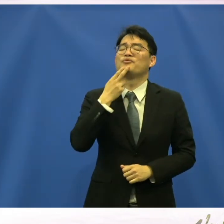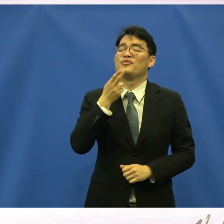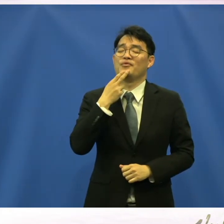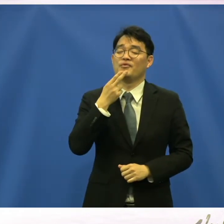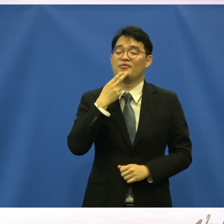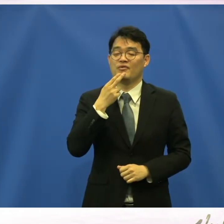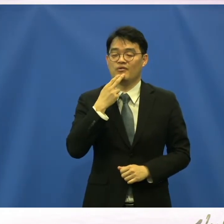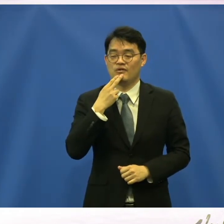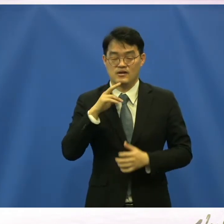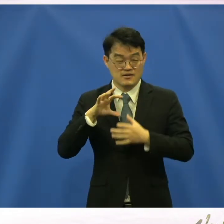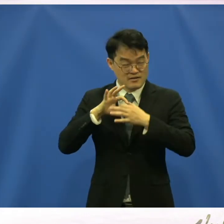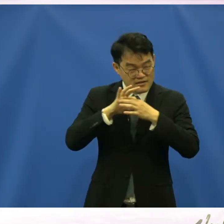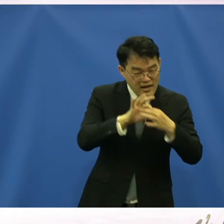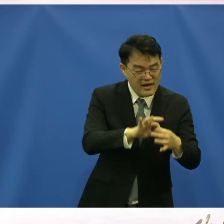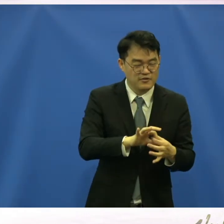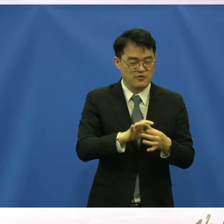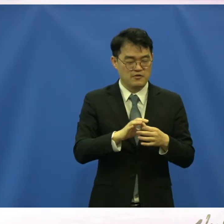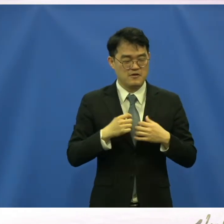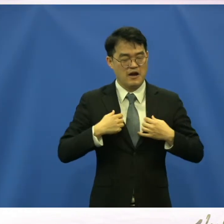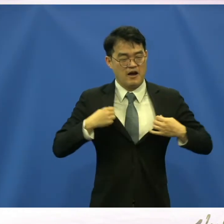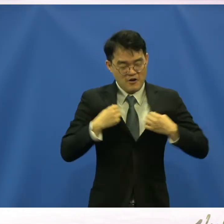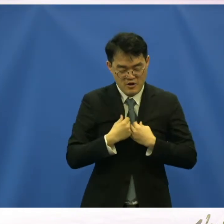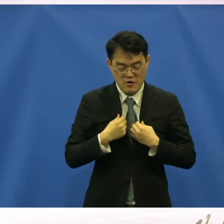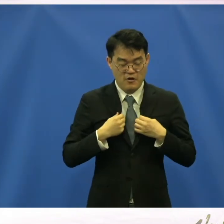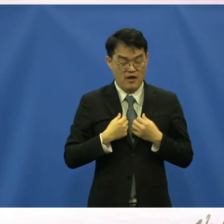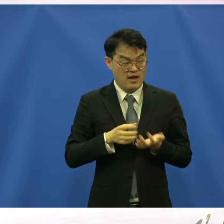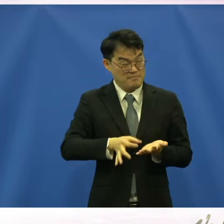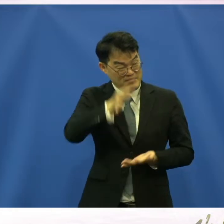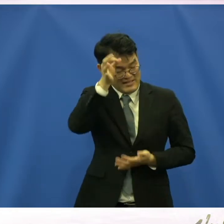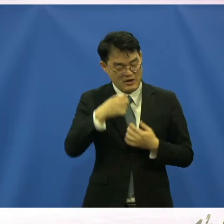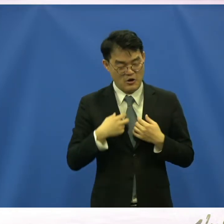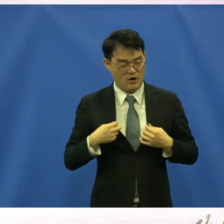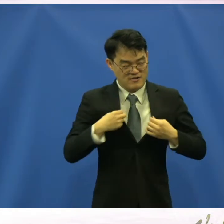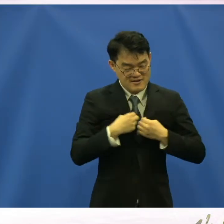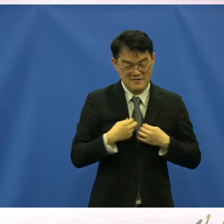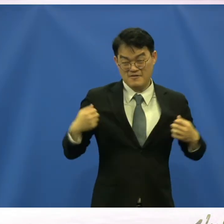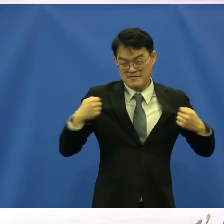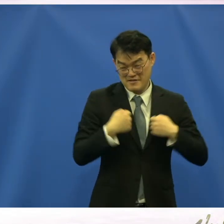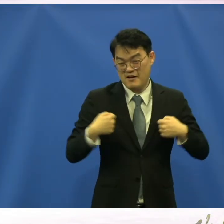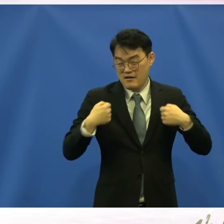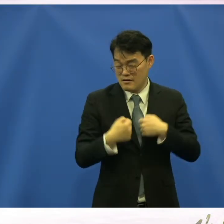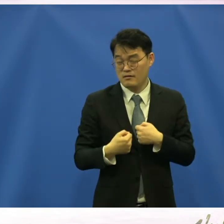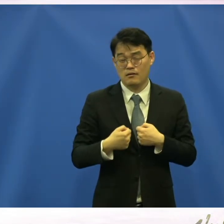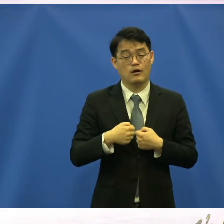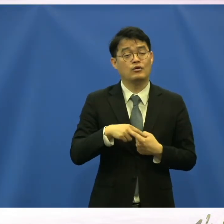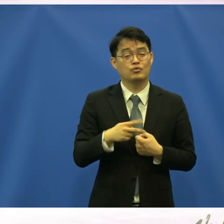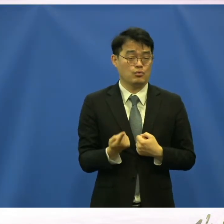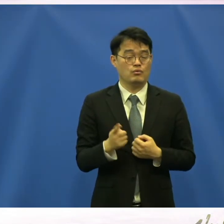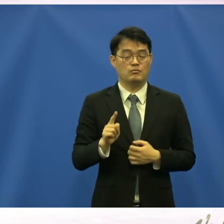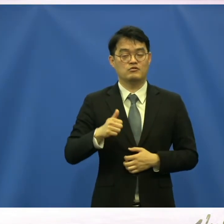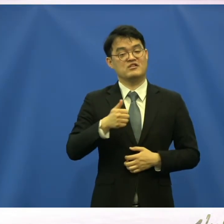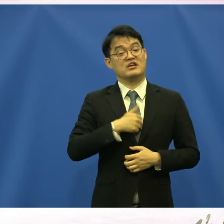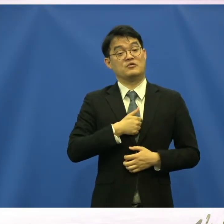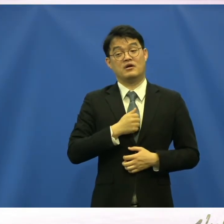자아의 소리가 거짓된 소리를, 자아가 나한테 거짓된 소리를 계속 하는 거예요. 너가 이렇게 하면 너의 자존감이 올라갈